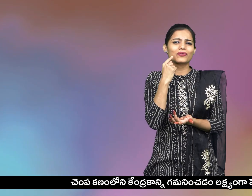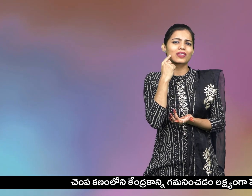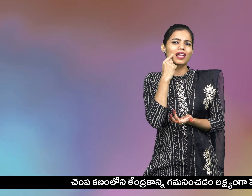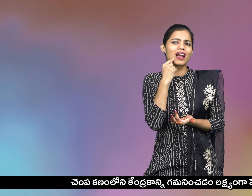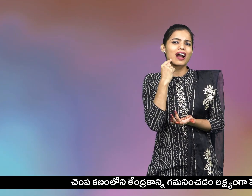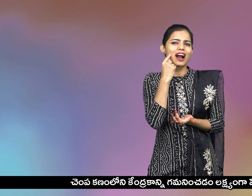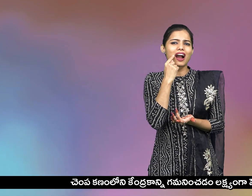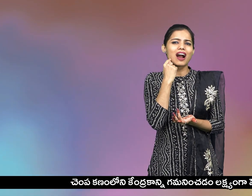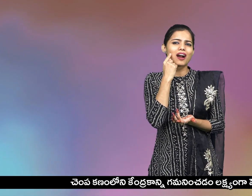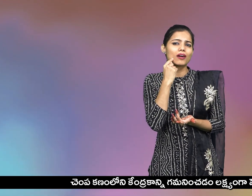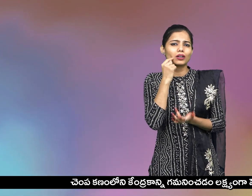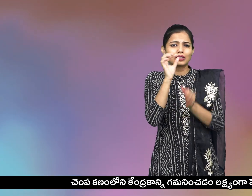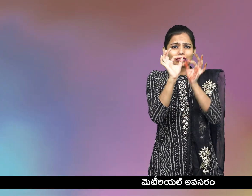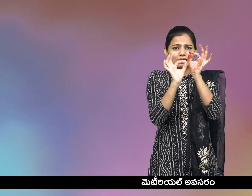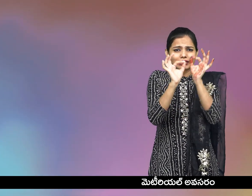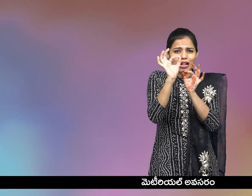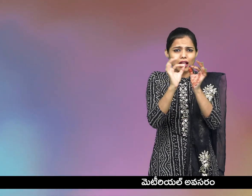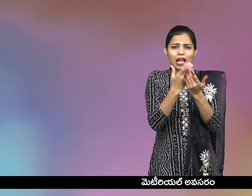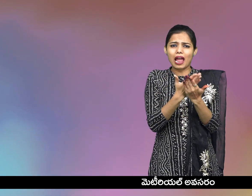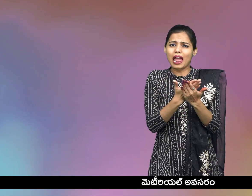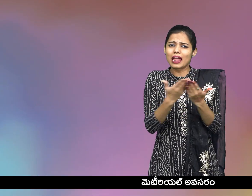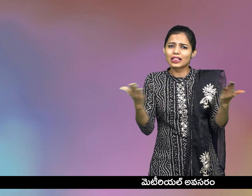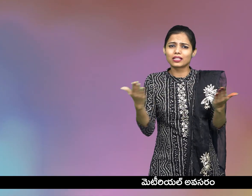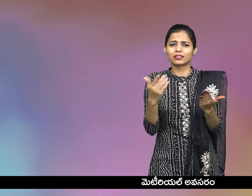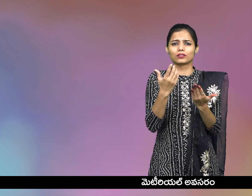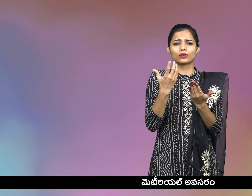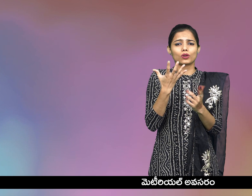లక్ష్యంగా పెట్టుకోండి. మెటీరియల్ అవసరం: